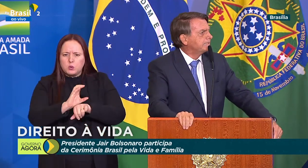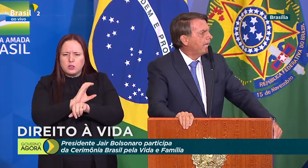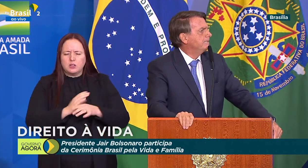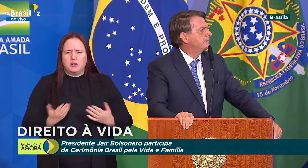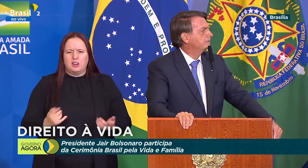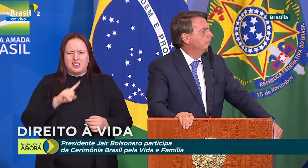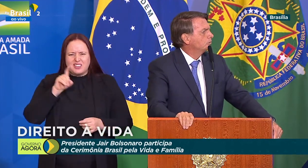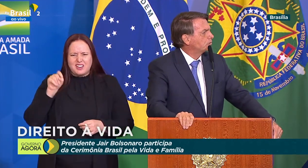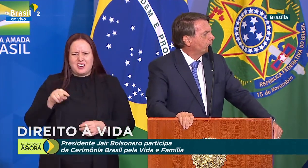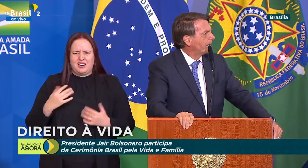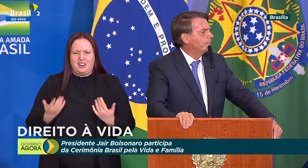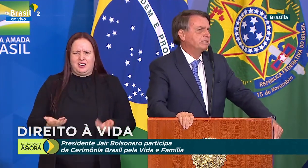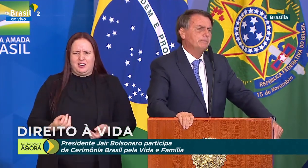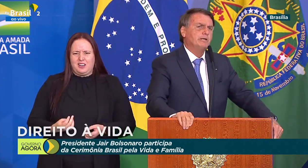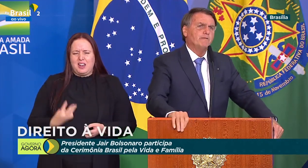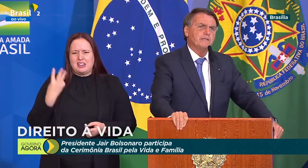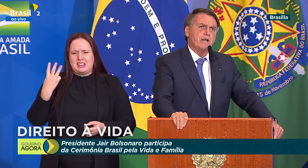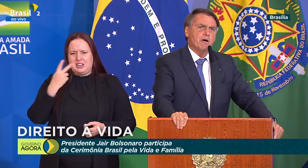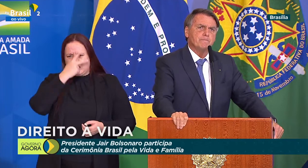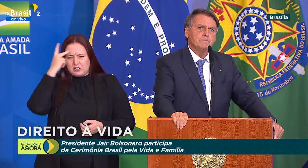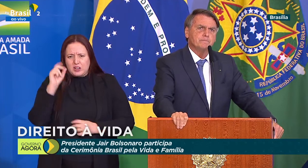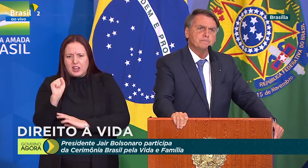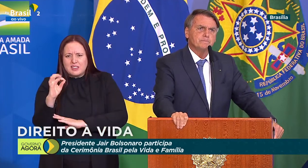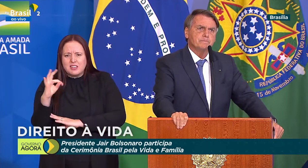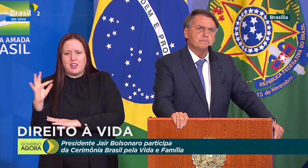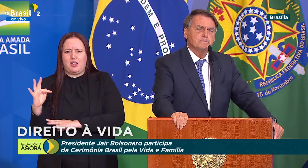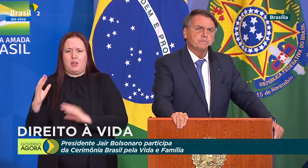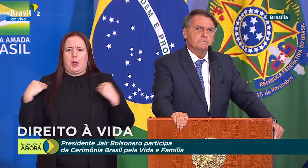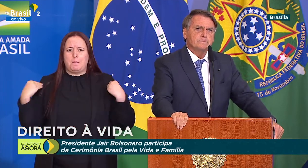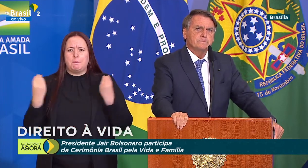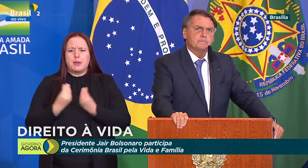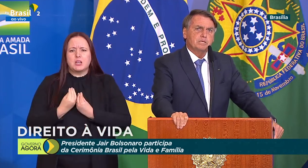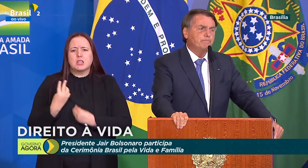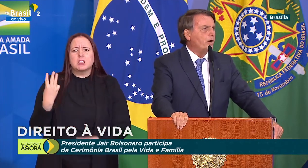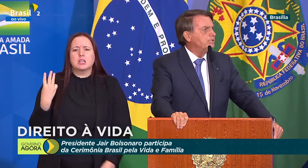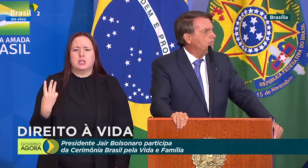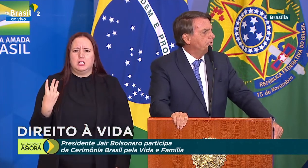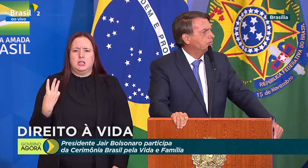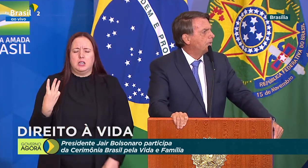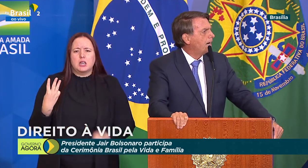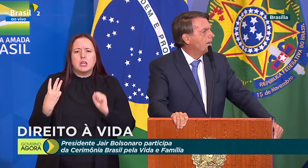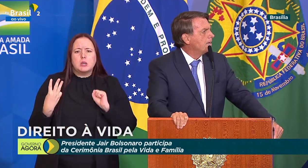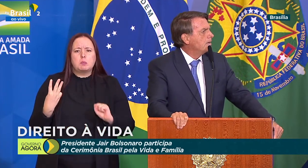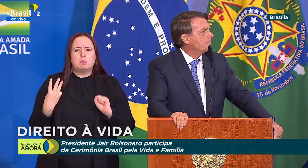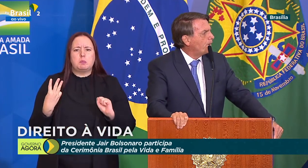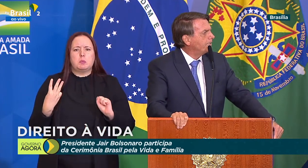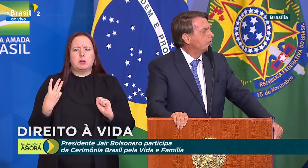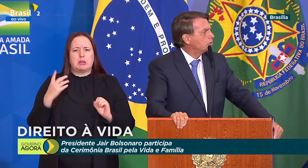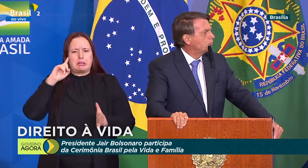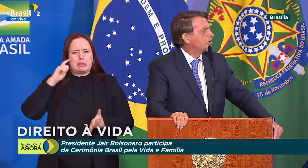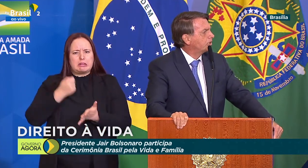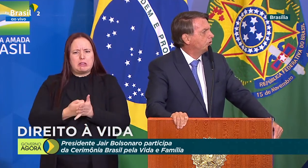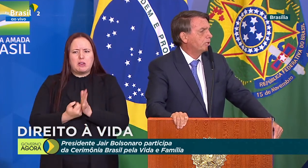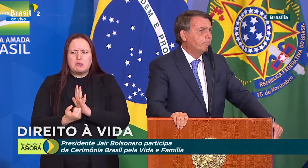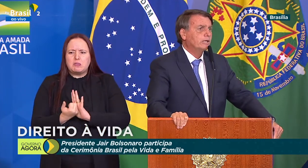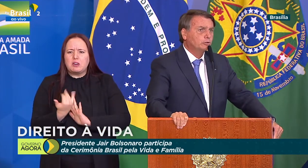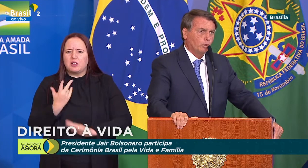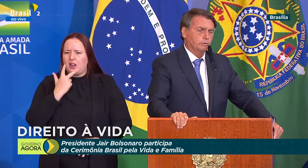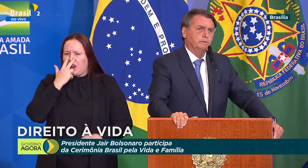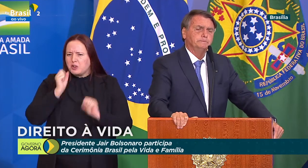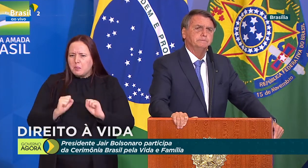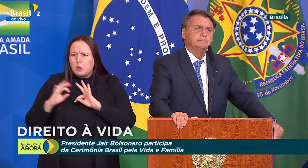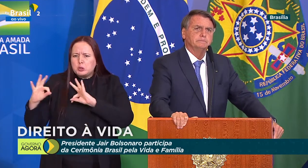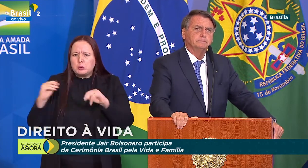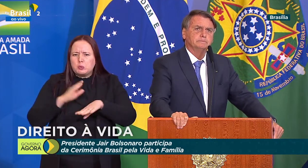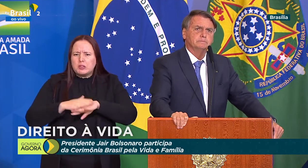Hum será que 3 do Supremo Tribunal Federal o que pode muito pode continuar achando